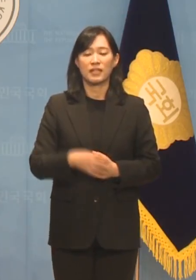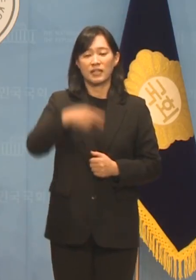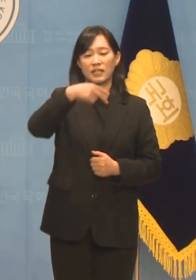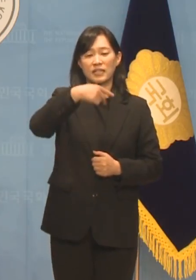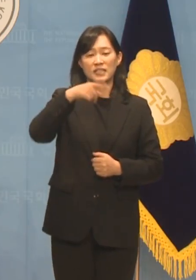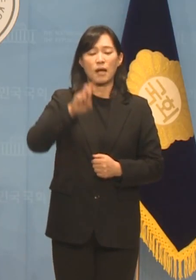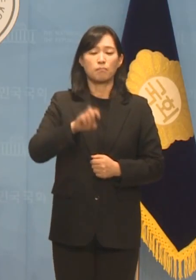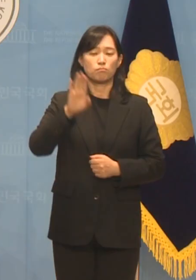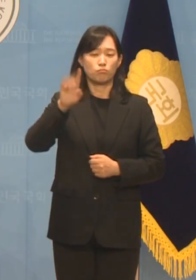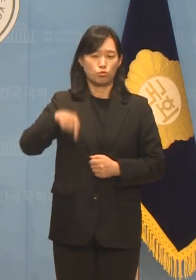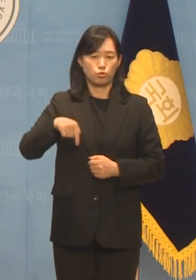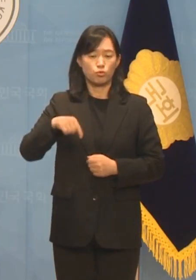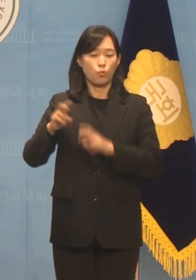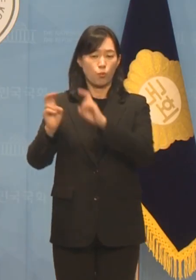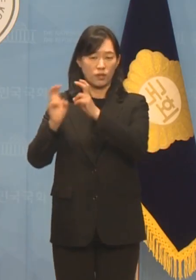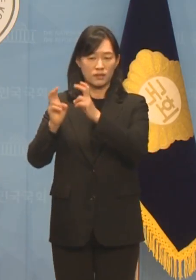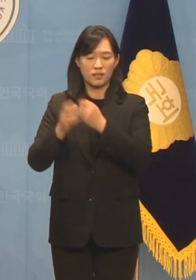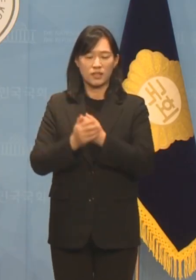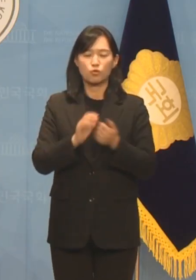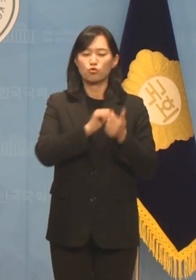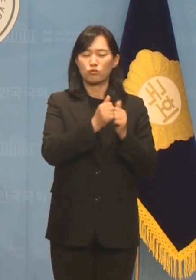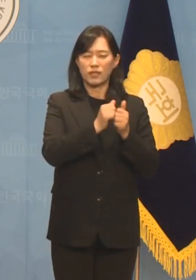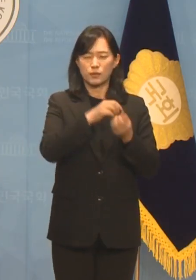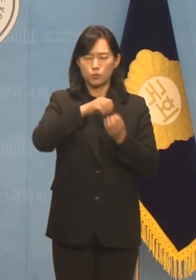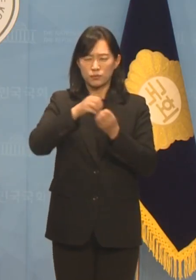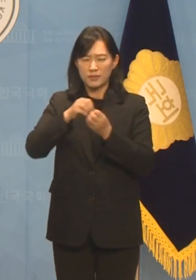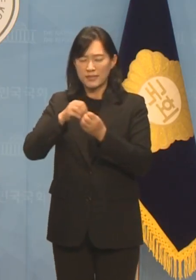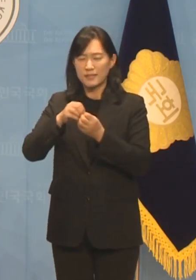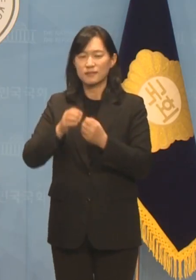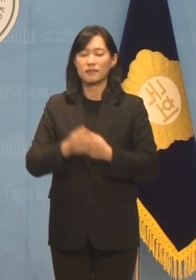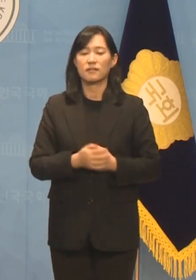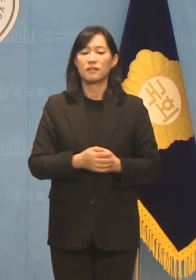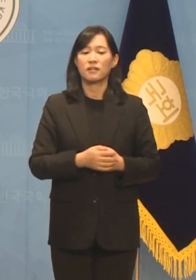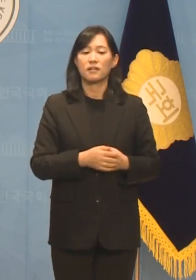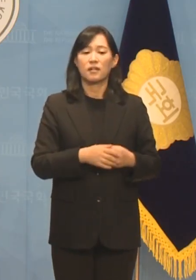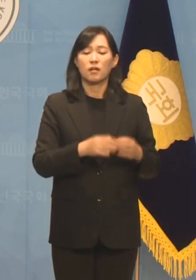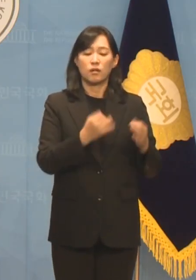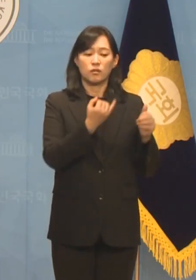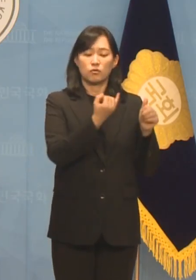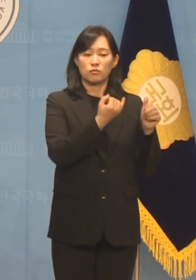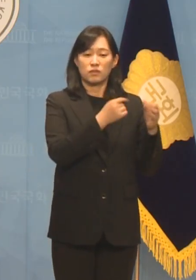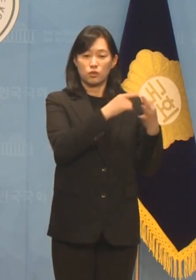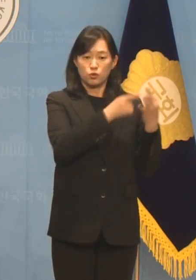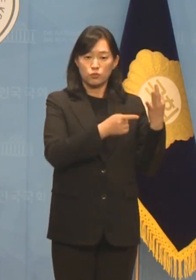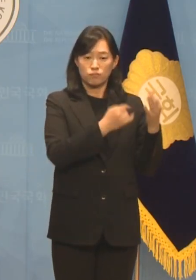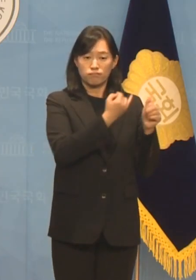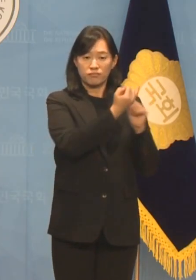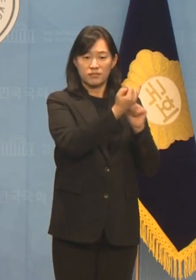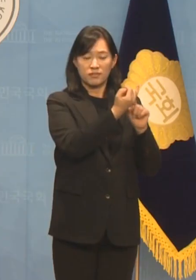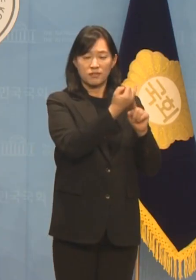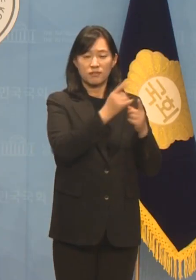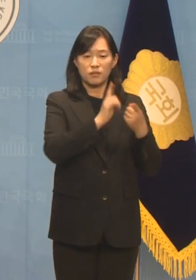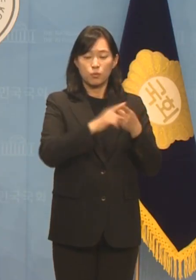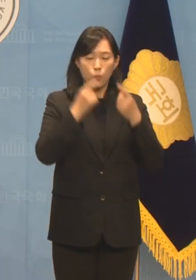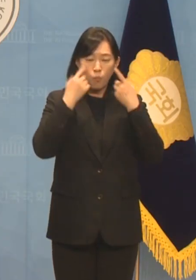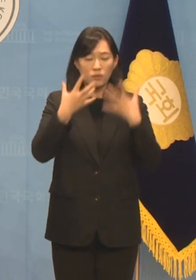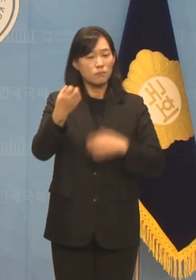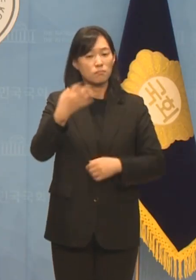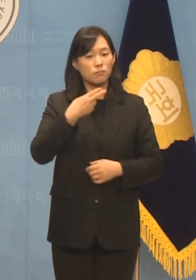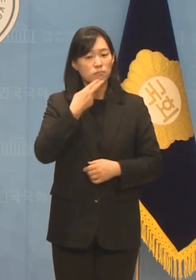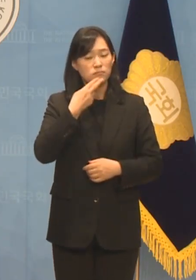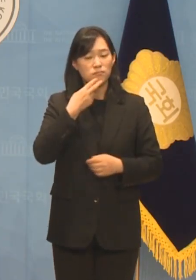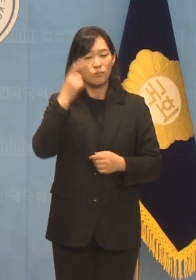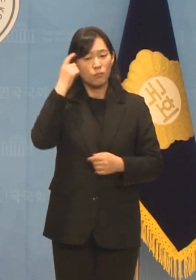삼부토건 주가 조작 연루 의혹. 금감원은 왜 김건희에 대해서 명확히 답하지 못합니까?